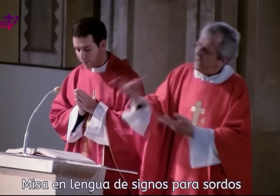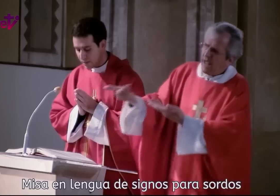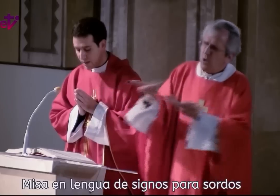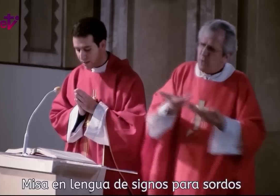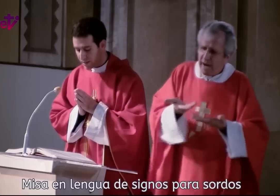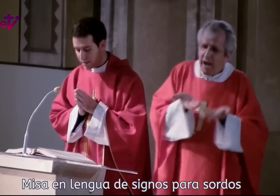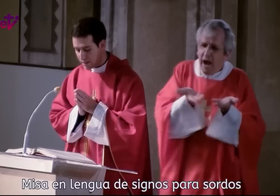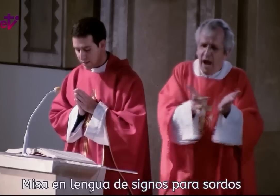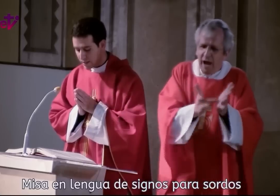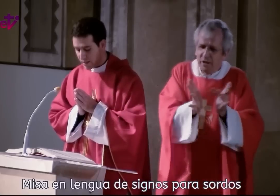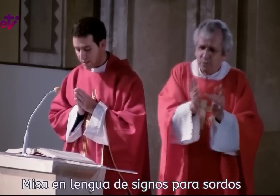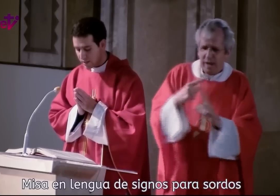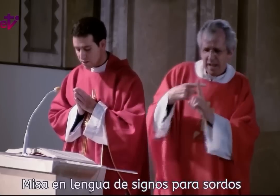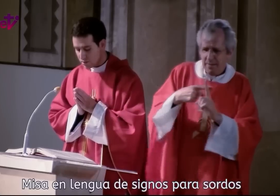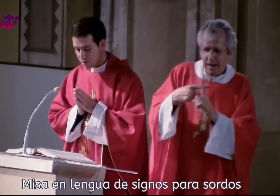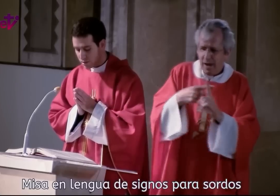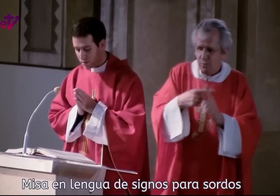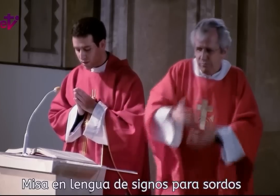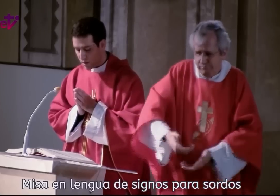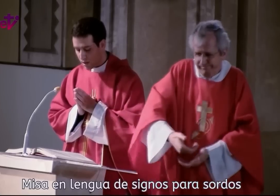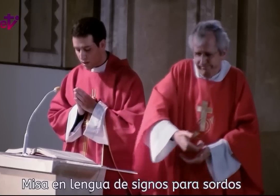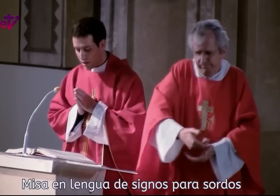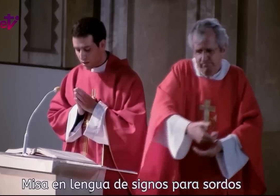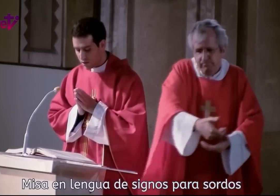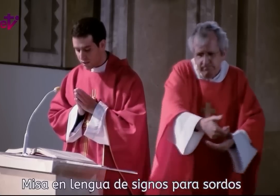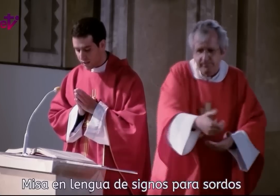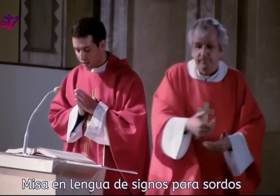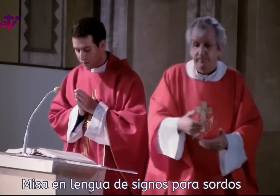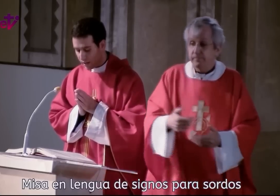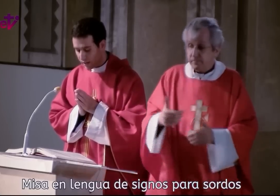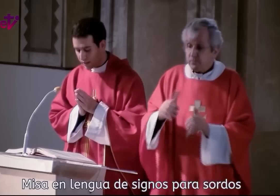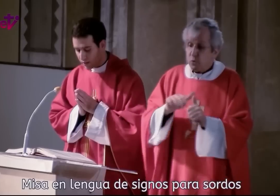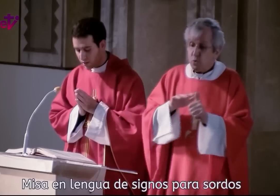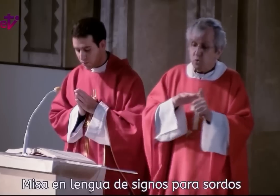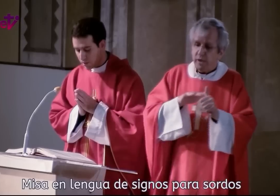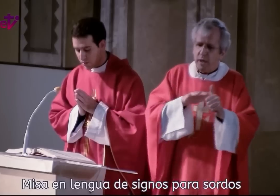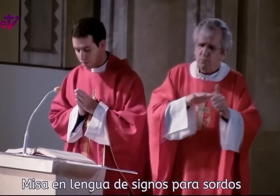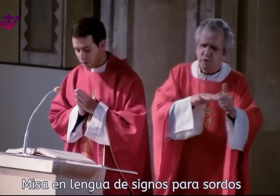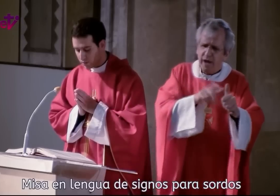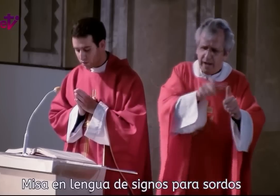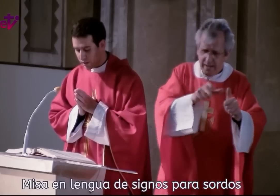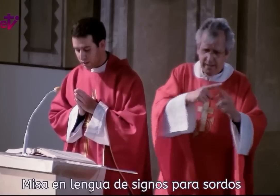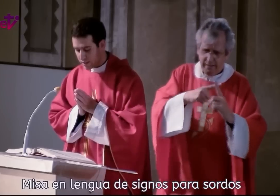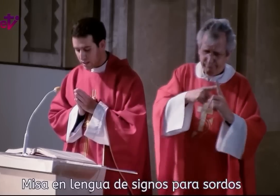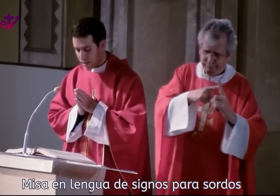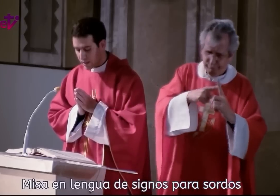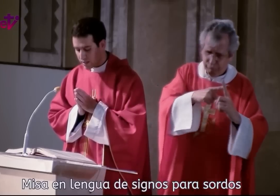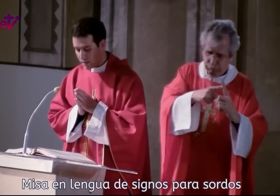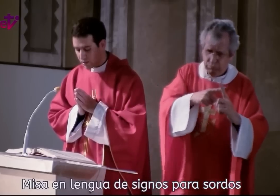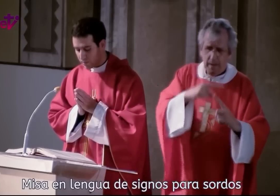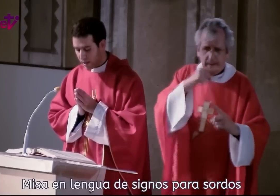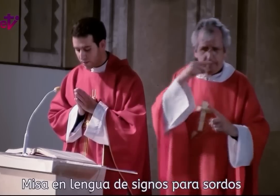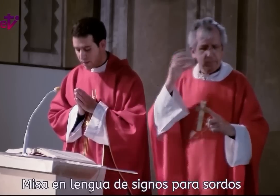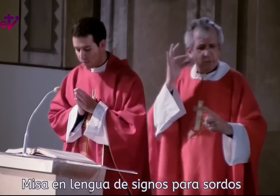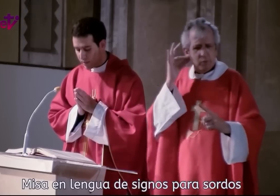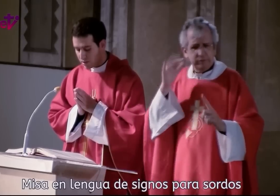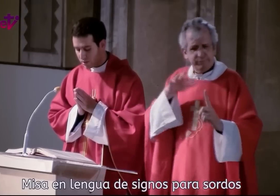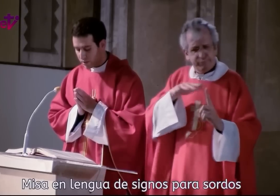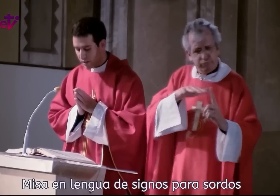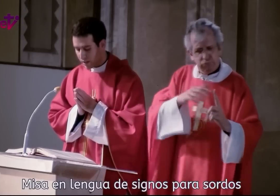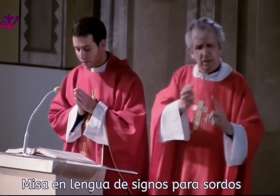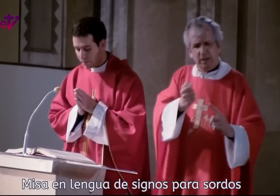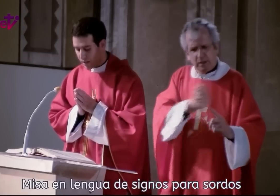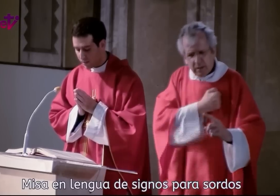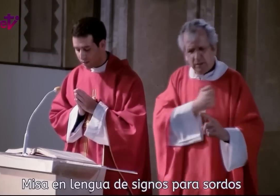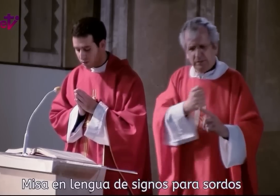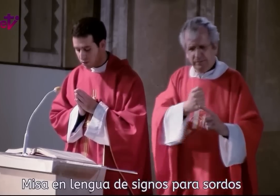que la llevase detrás de Jesús. Lo seguía un gran gentío del pueblo y de mujeres que se golpeaban el pecho